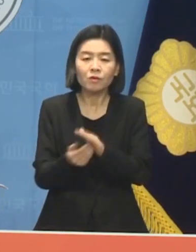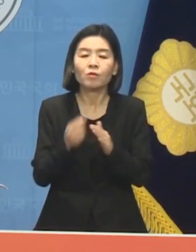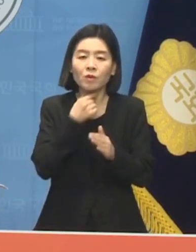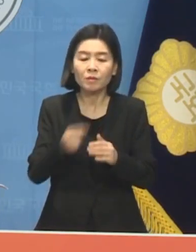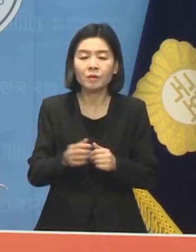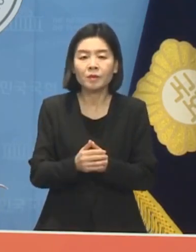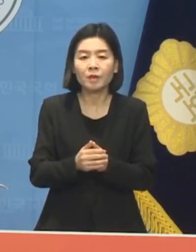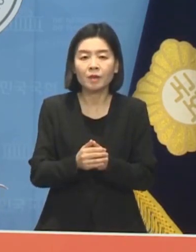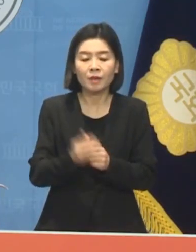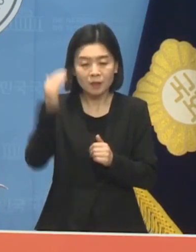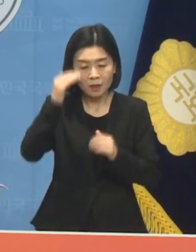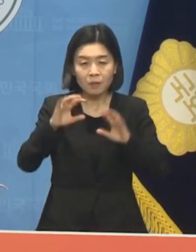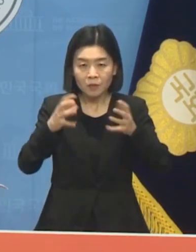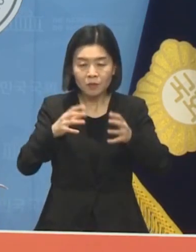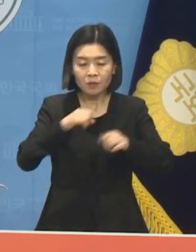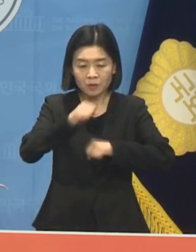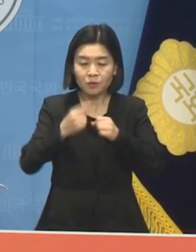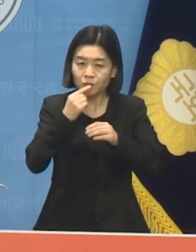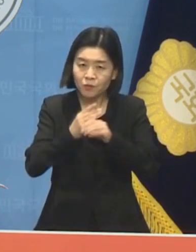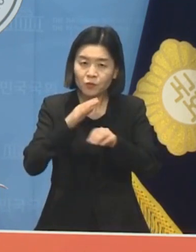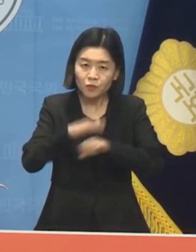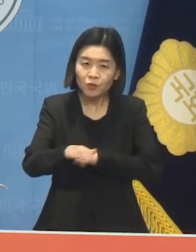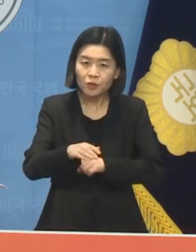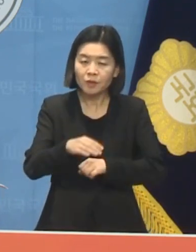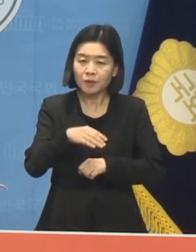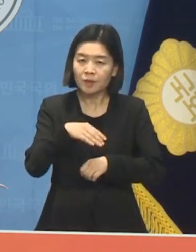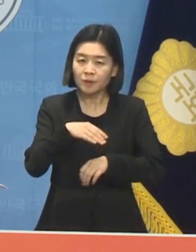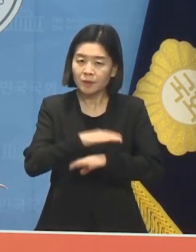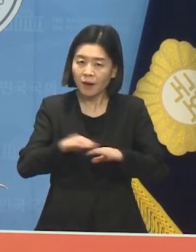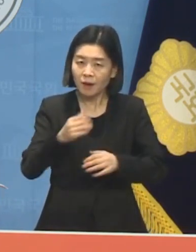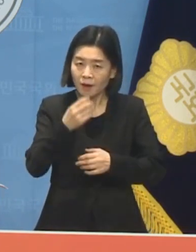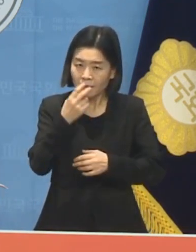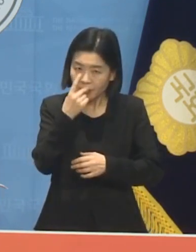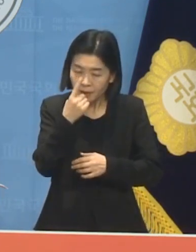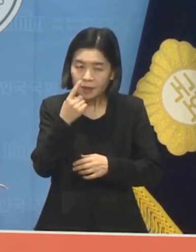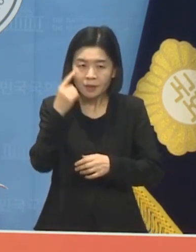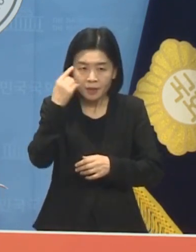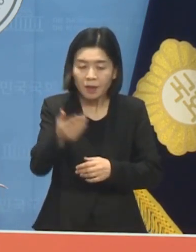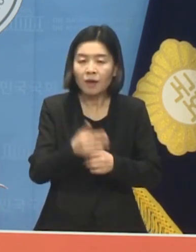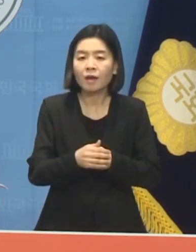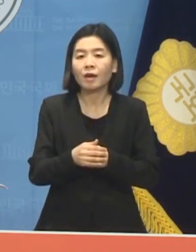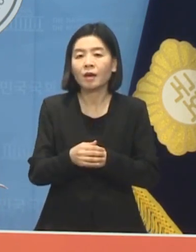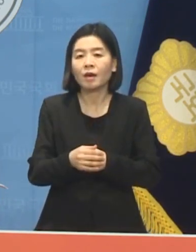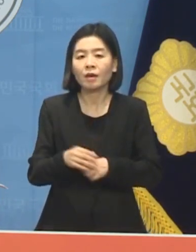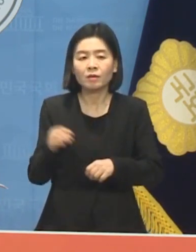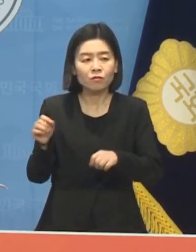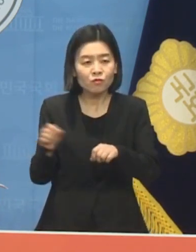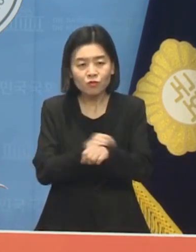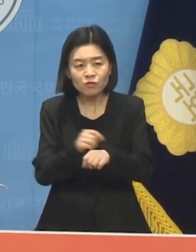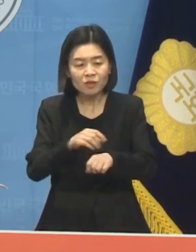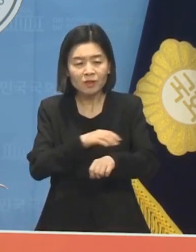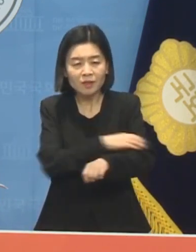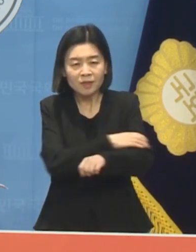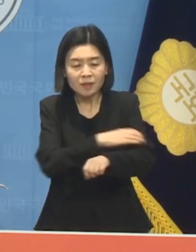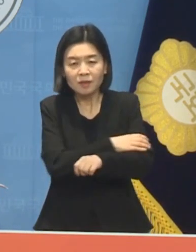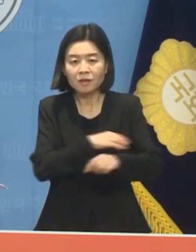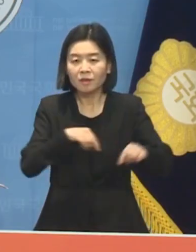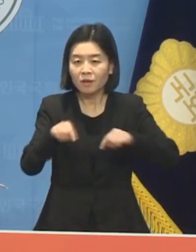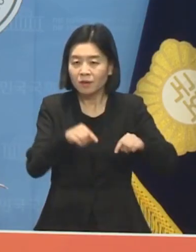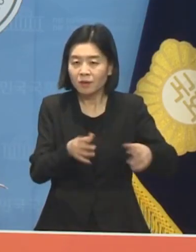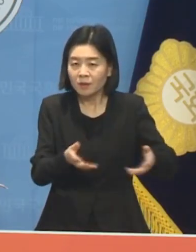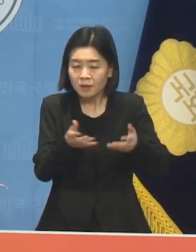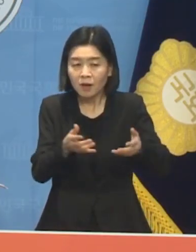대한민국은 자유민주주의 체제를 지킬 것인가? 아니면 특정 정치 세력의 선동과